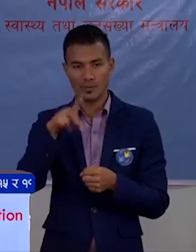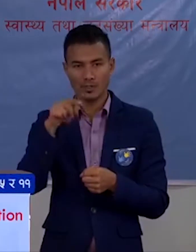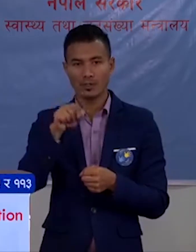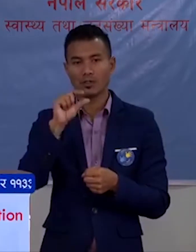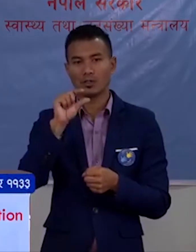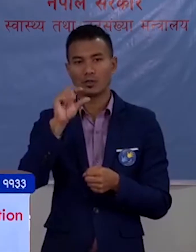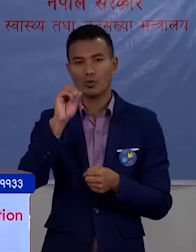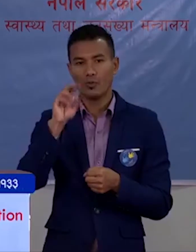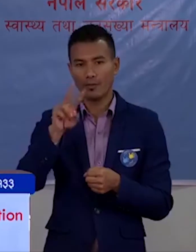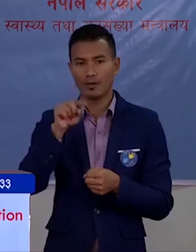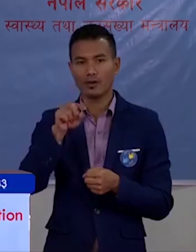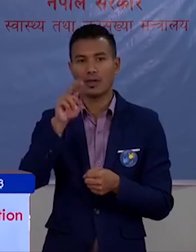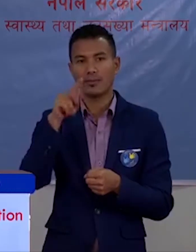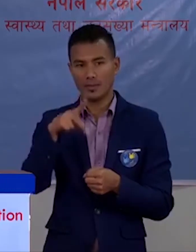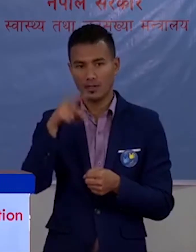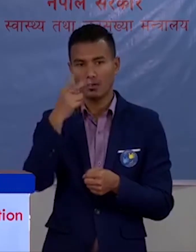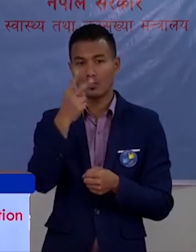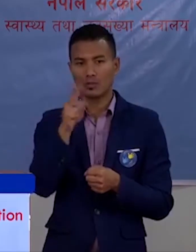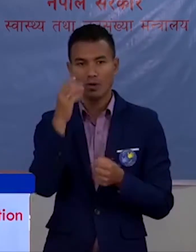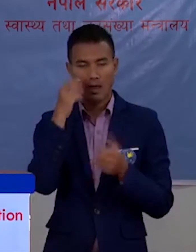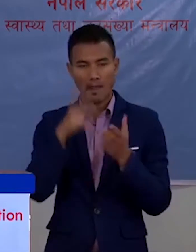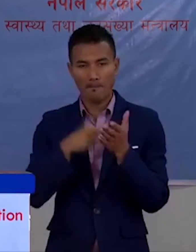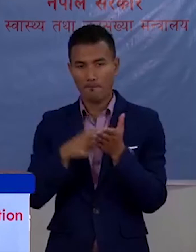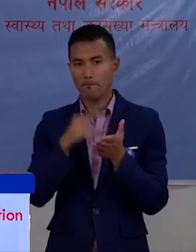covid19.mohp.gov.np। यो 2 एप्लिकेसनमा हालसम्म